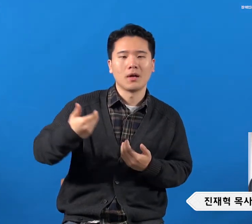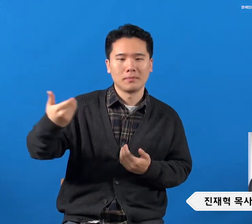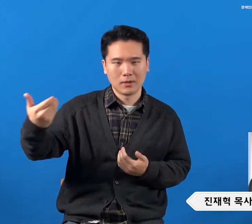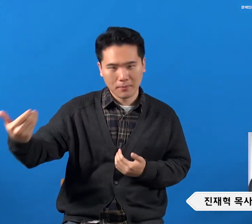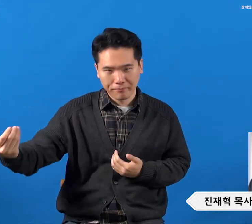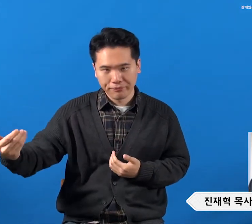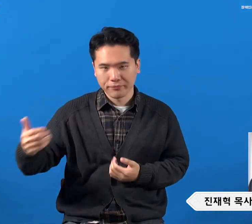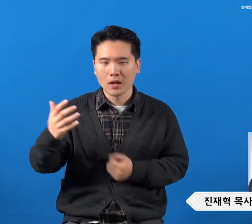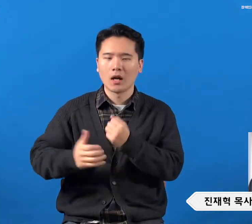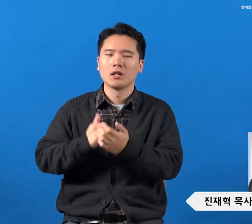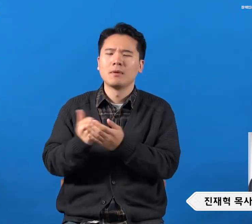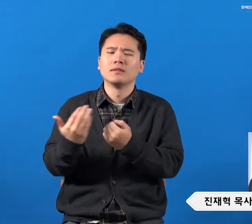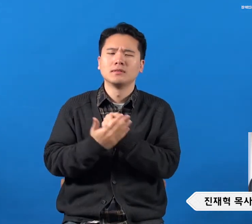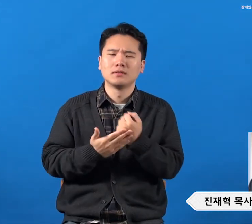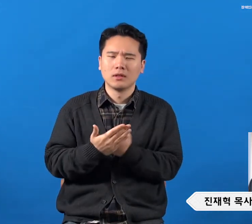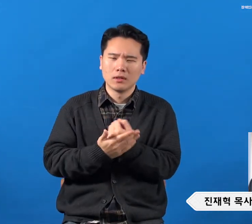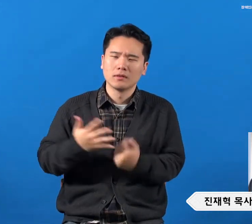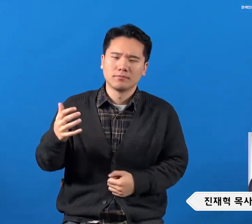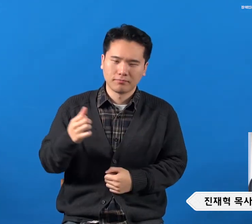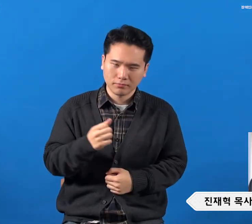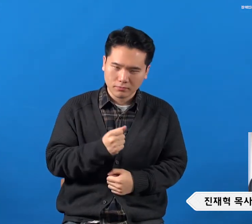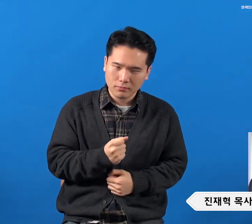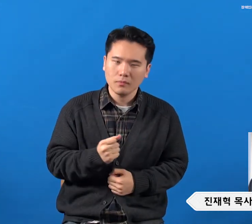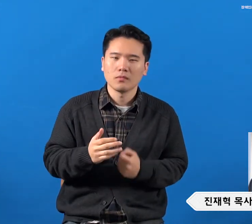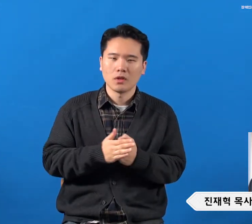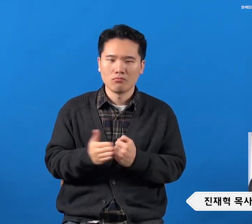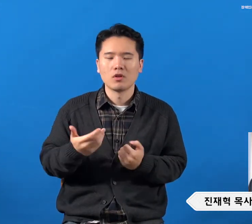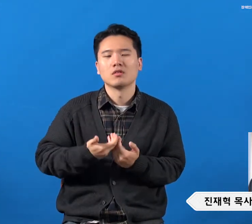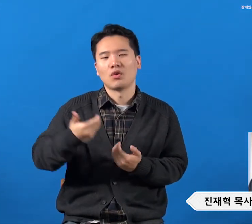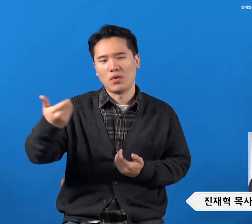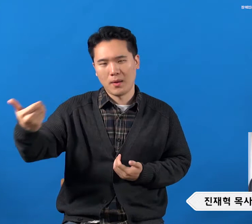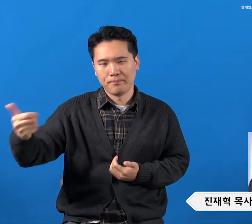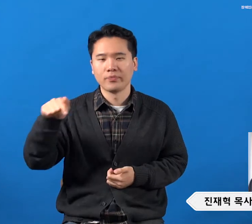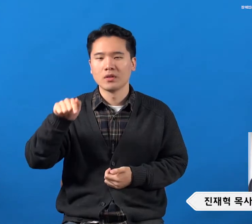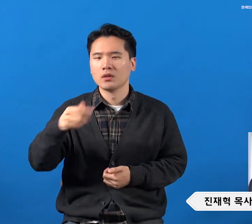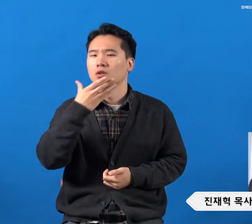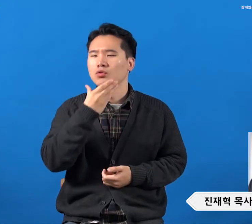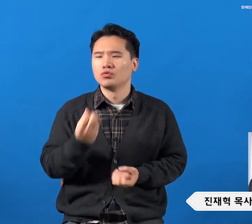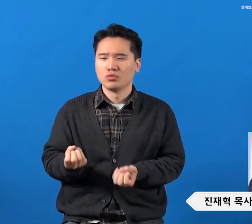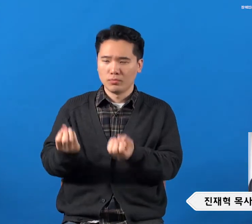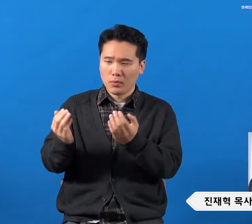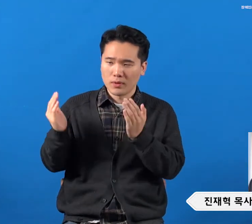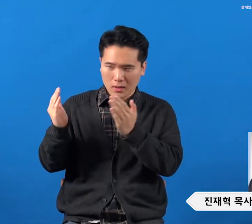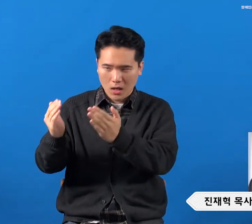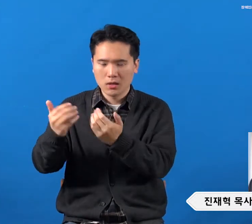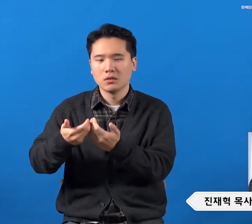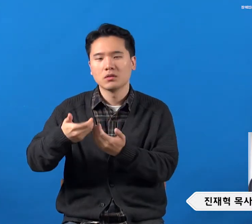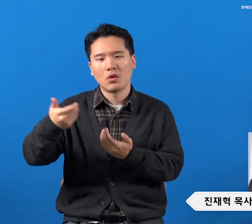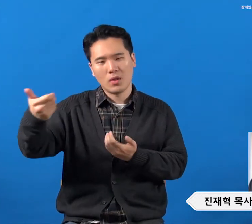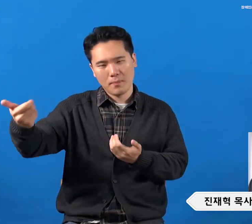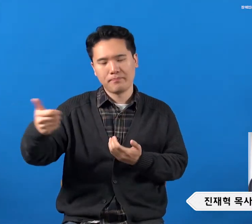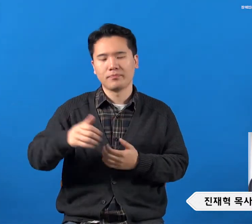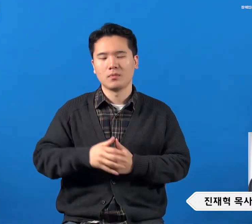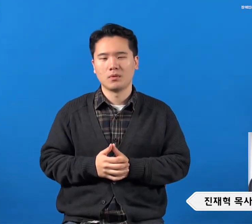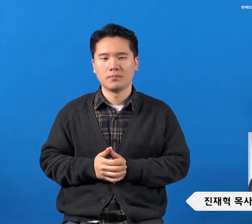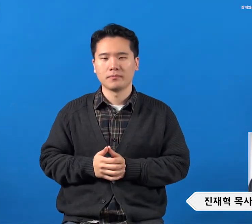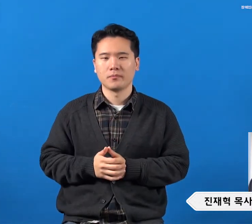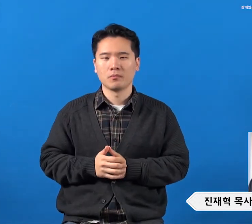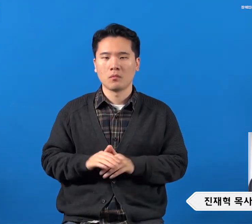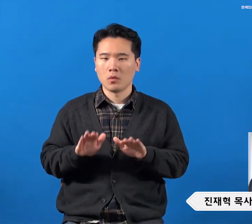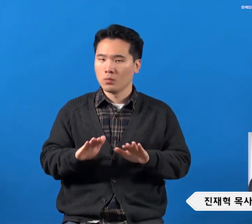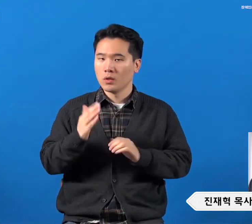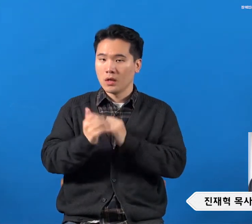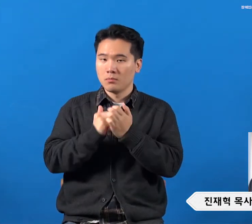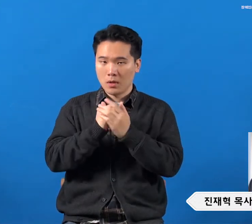떠납니다. 하나님의 은혜로 인한 떠남입니다. 그것은 축복을 향한 떠남입니다. 오늘 하나님의 말씀은